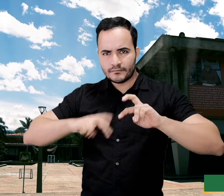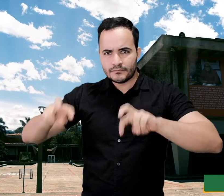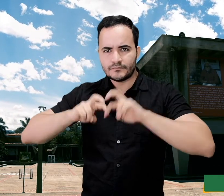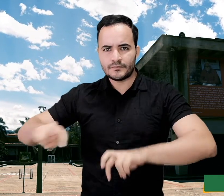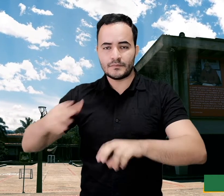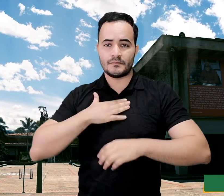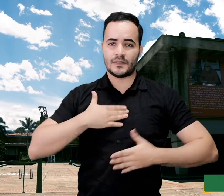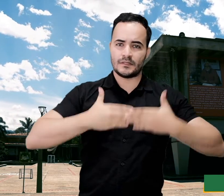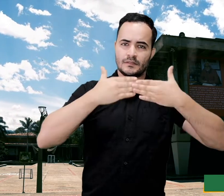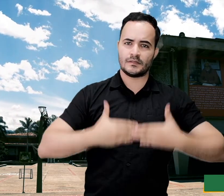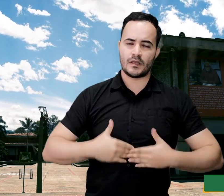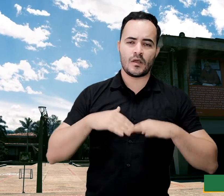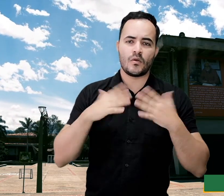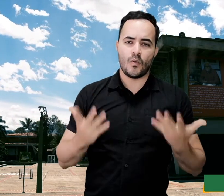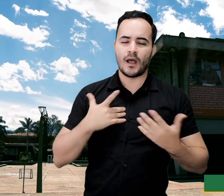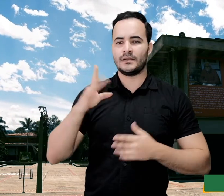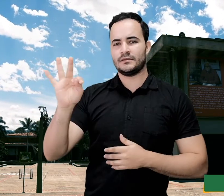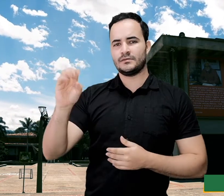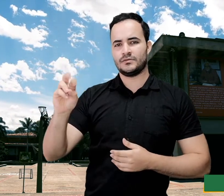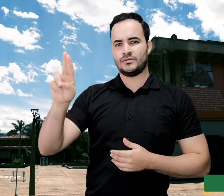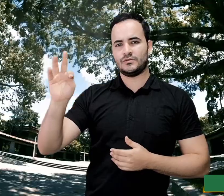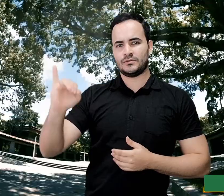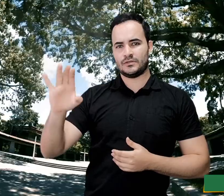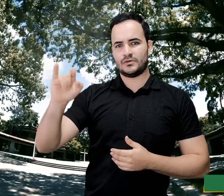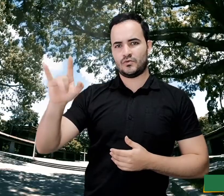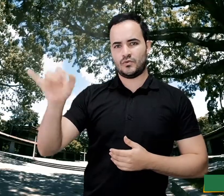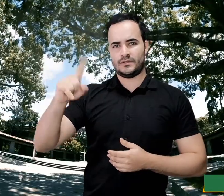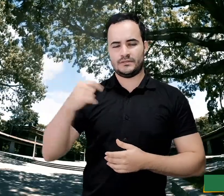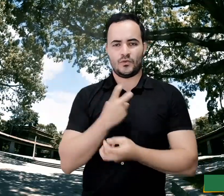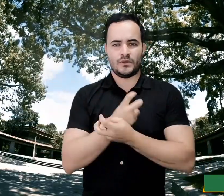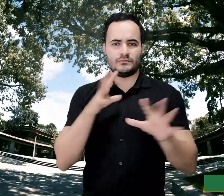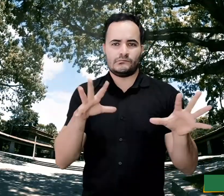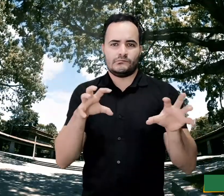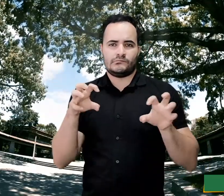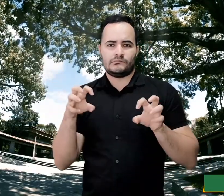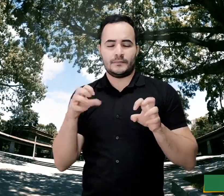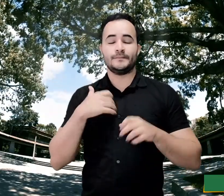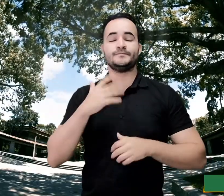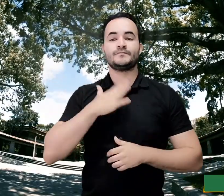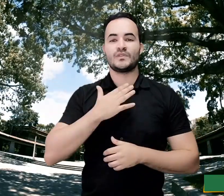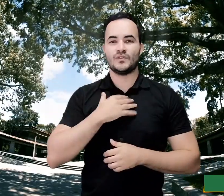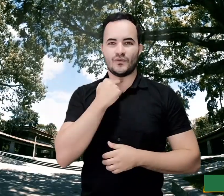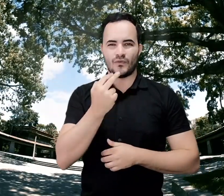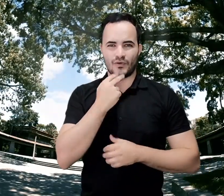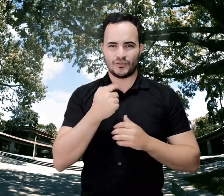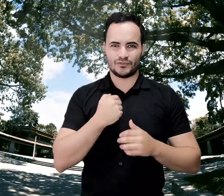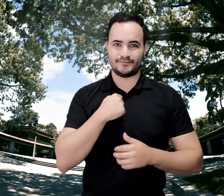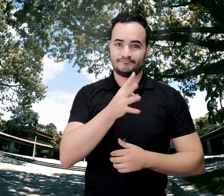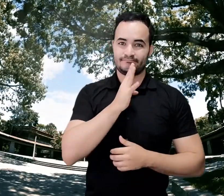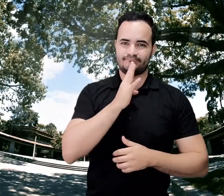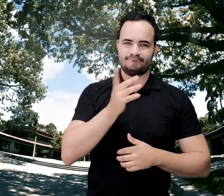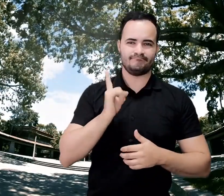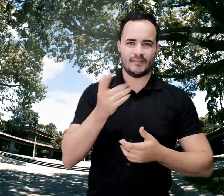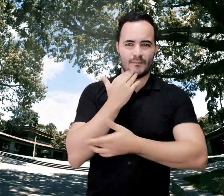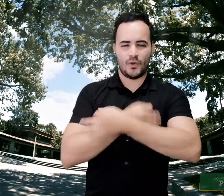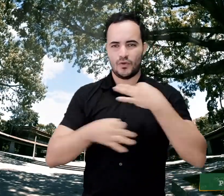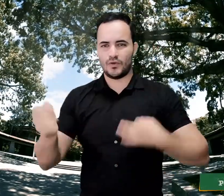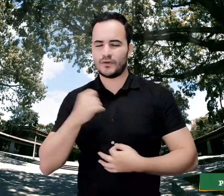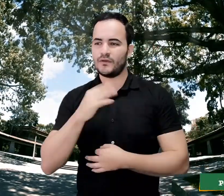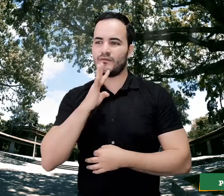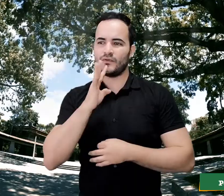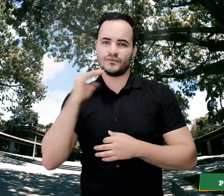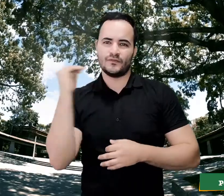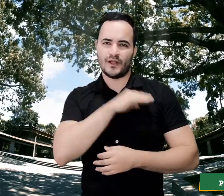es distonía cervical o torticulis. Por eso en este audio hago uso de una voz sintética para facilitar mi